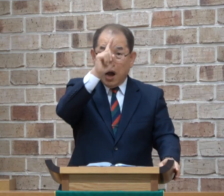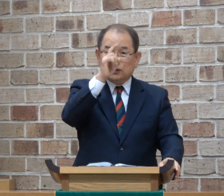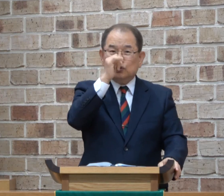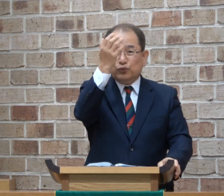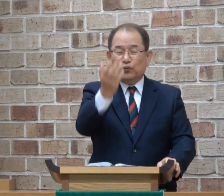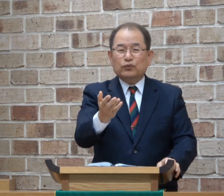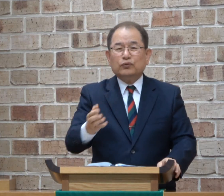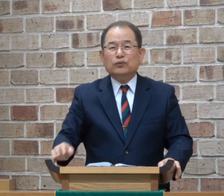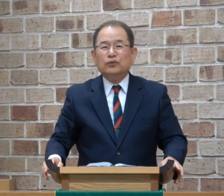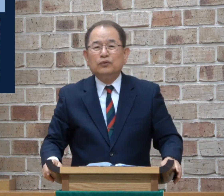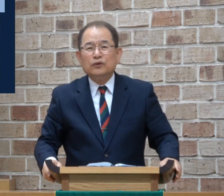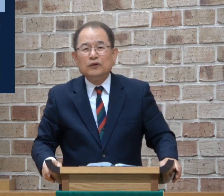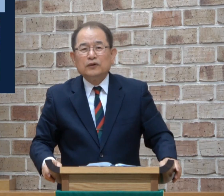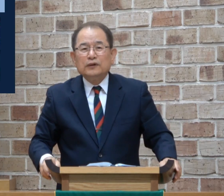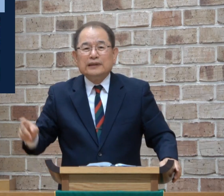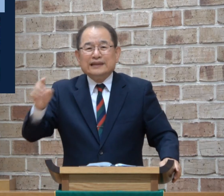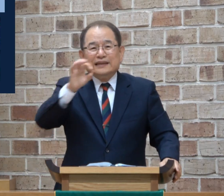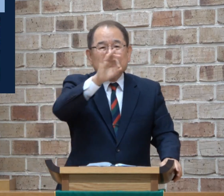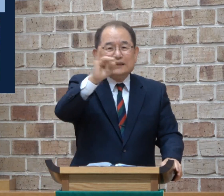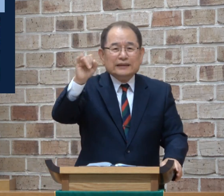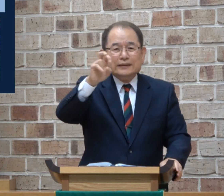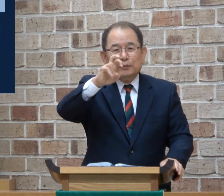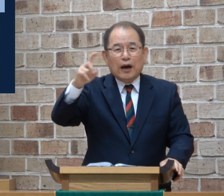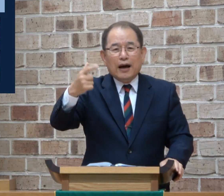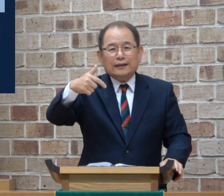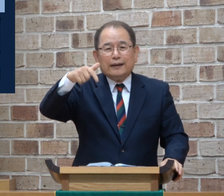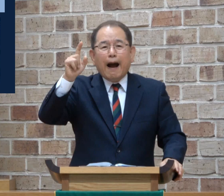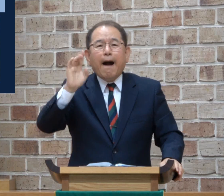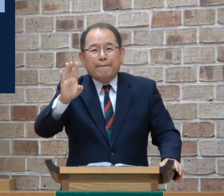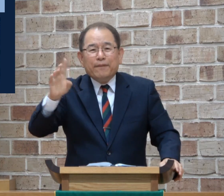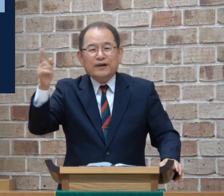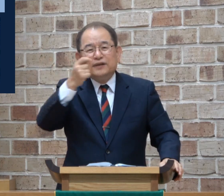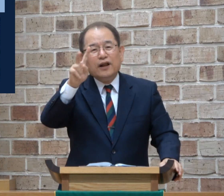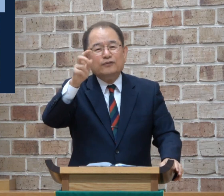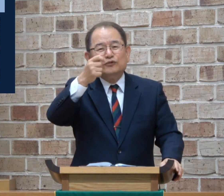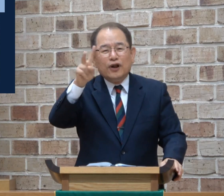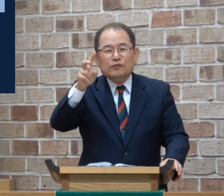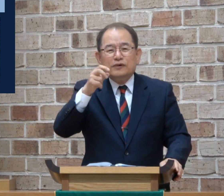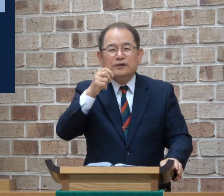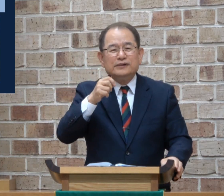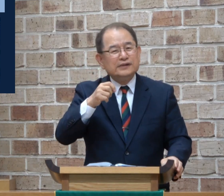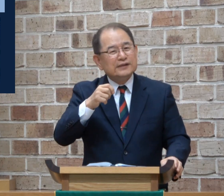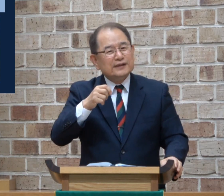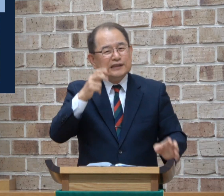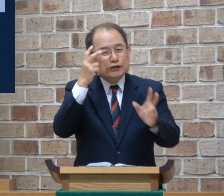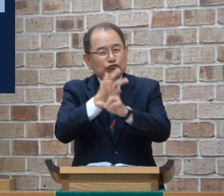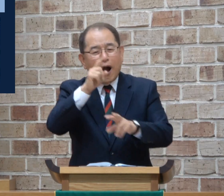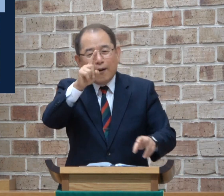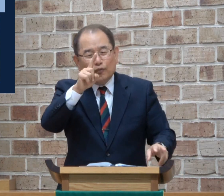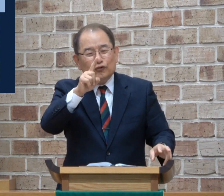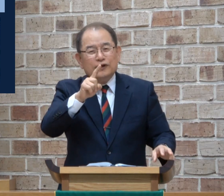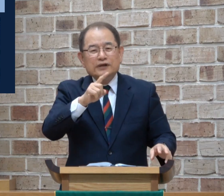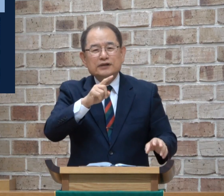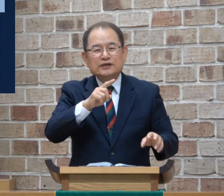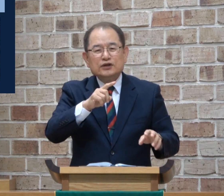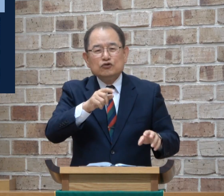그 가운데 이만갑이라는 탈북자의 이야기를 들어보면 일요일 밤에